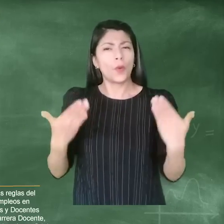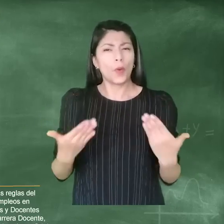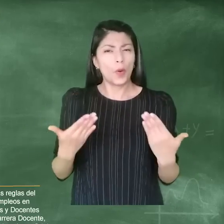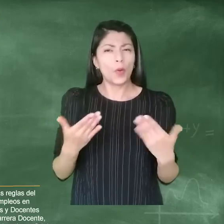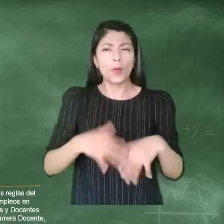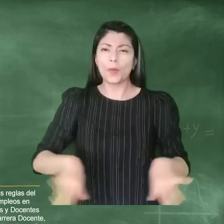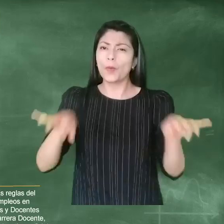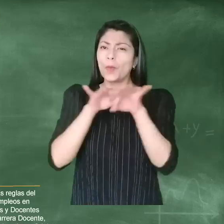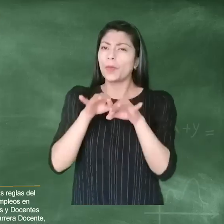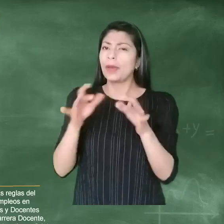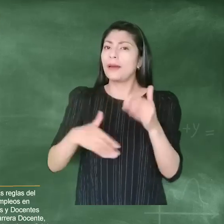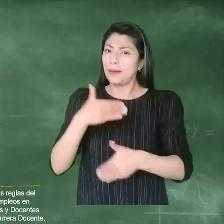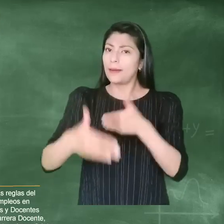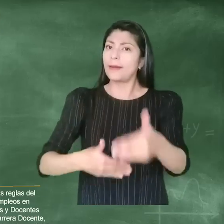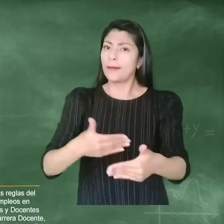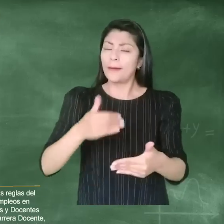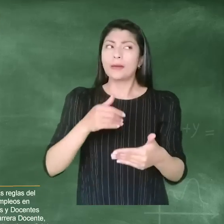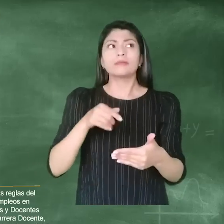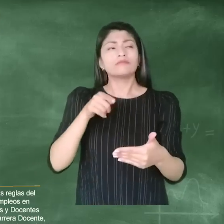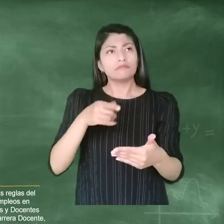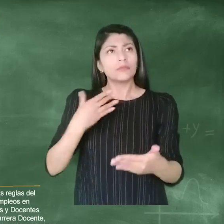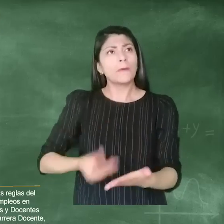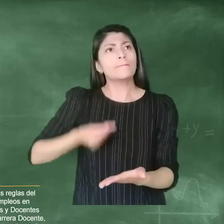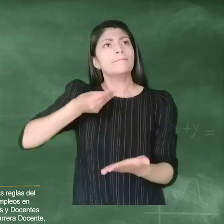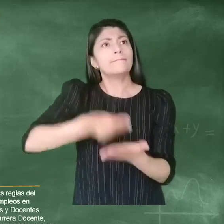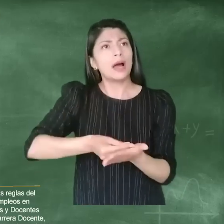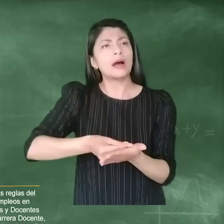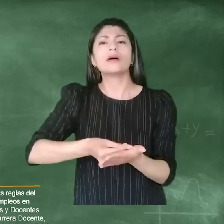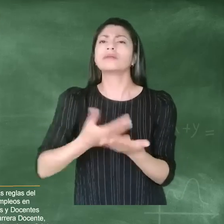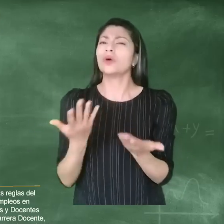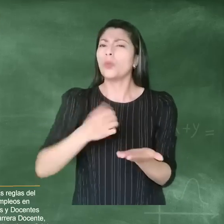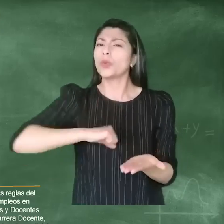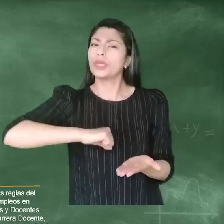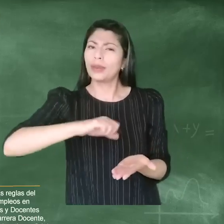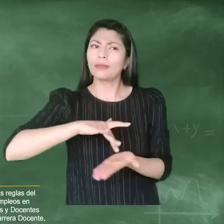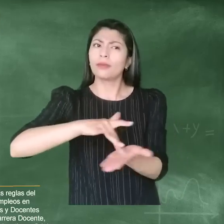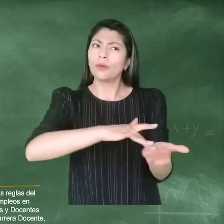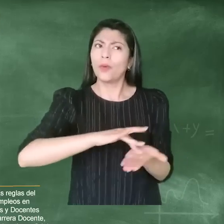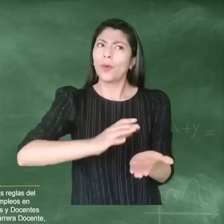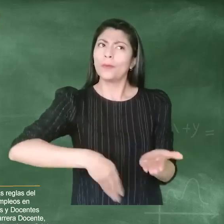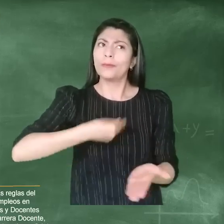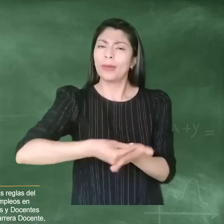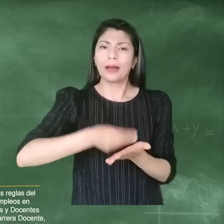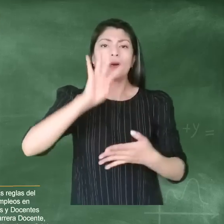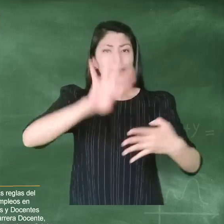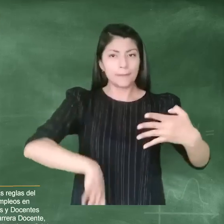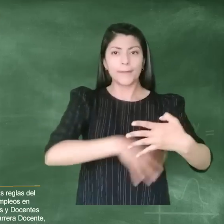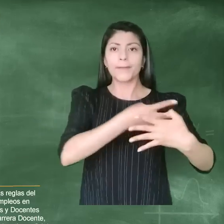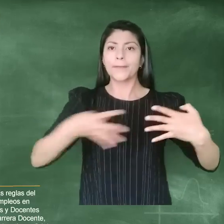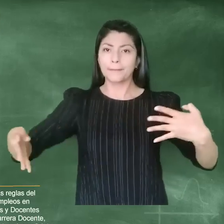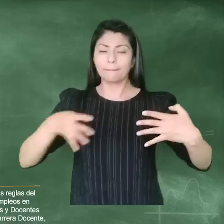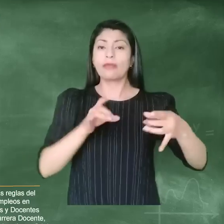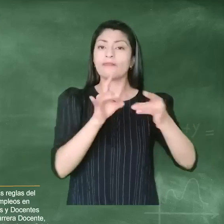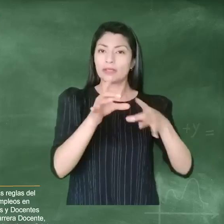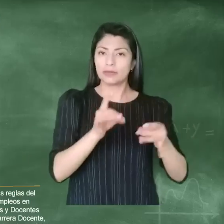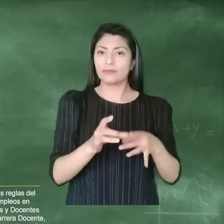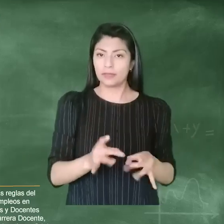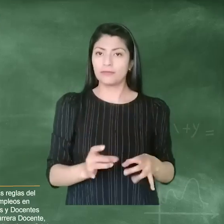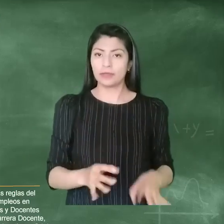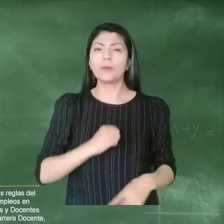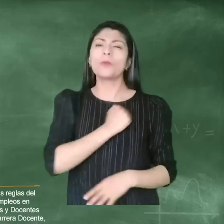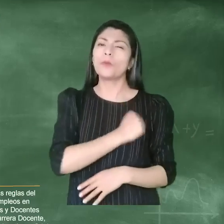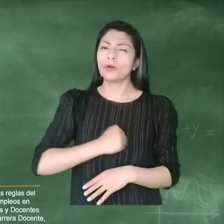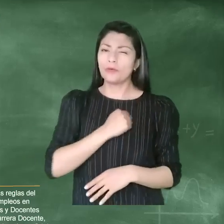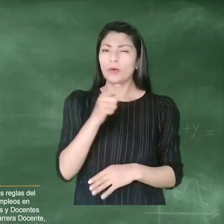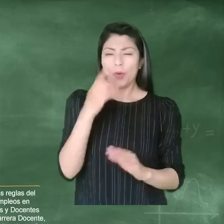inscripciones. El procedimiento para el pago de los derechos de participación e inscripciones se realizará según el siguiente